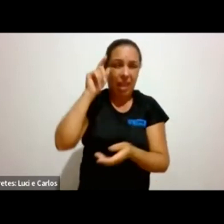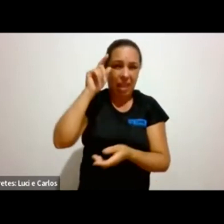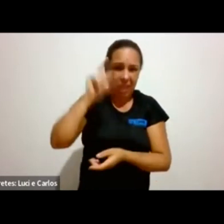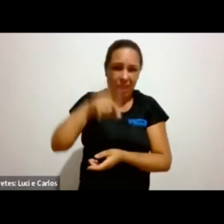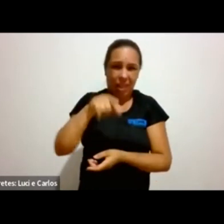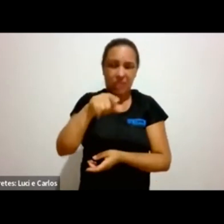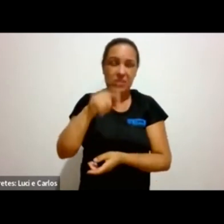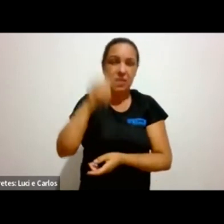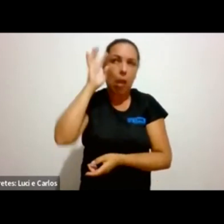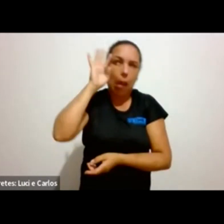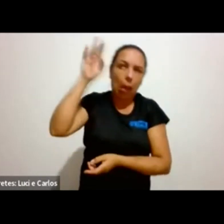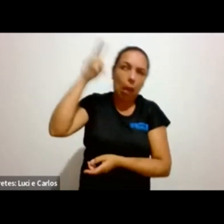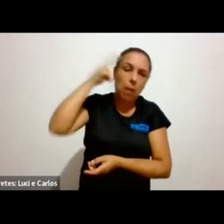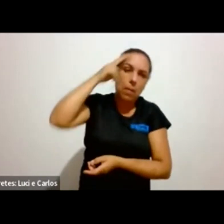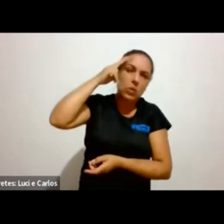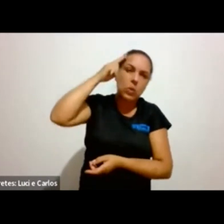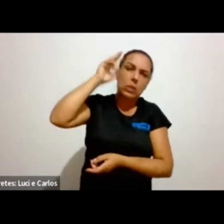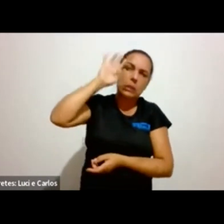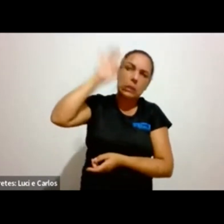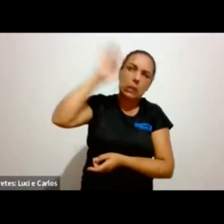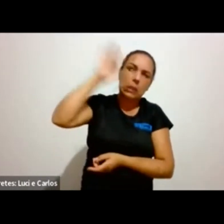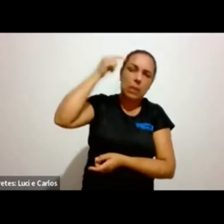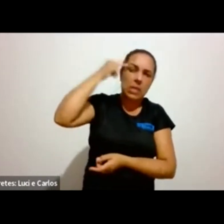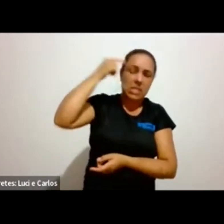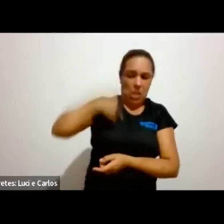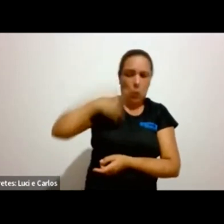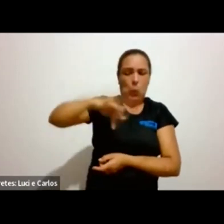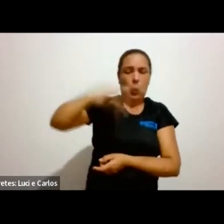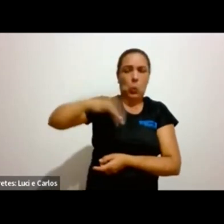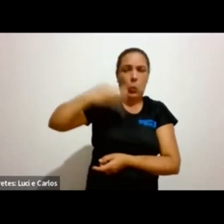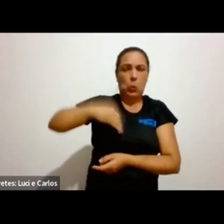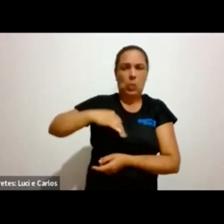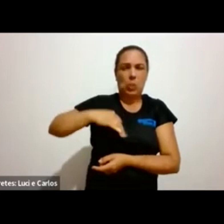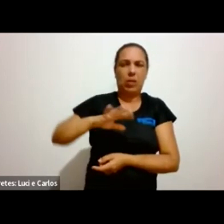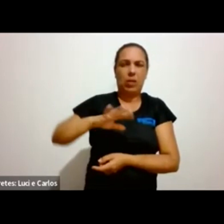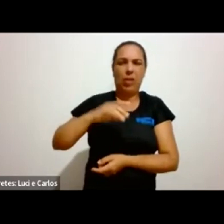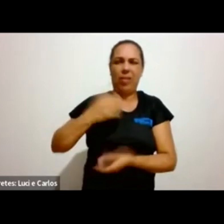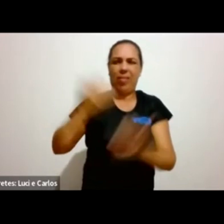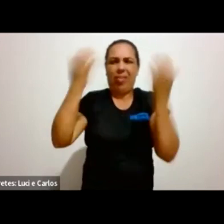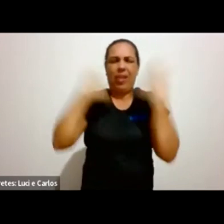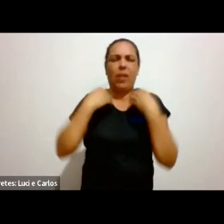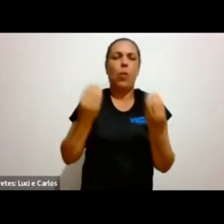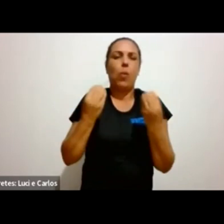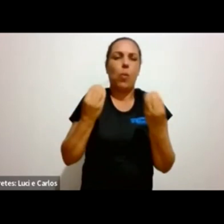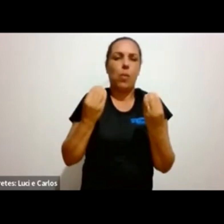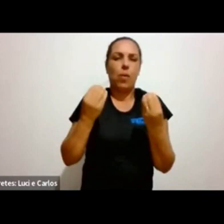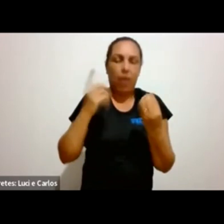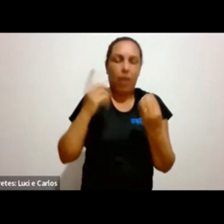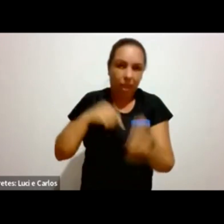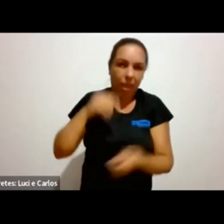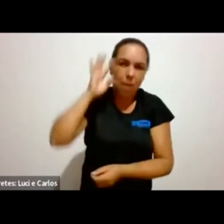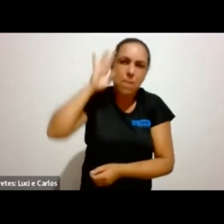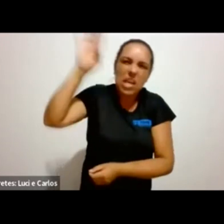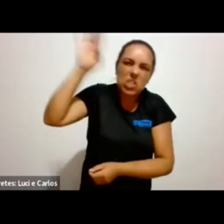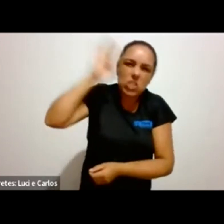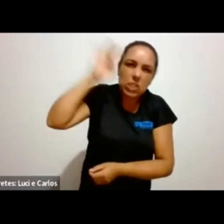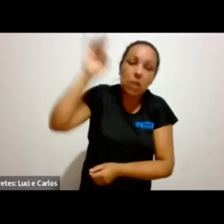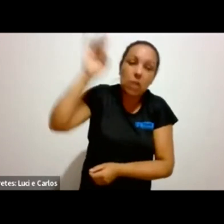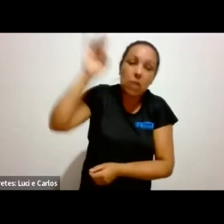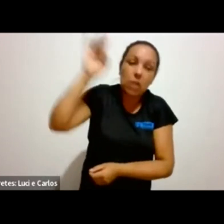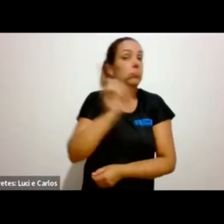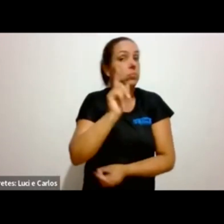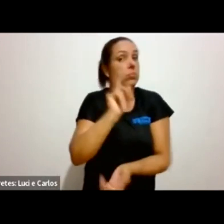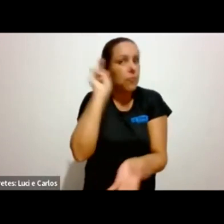da sua imaginação. Não é fruto da sua imaginação. O que acaba ajudando a confundir até mesmo